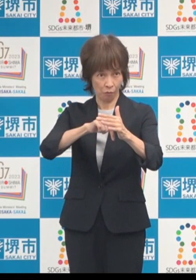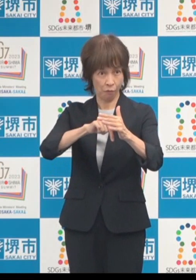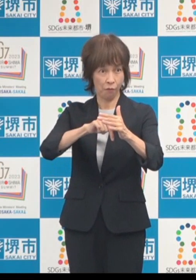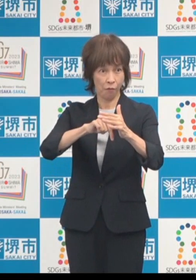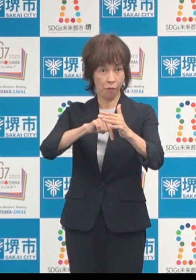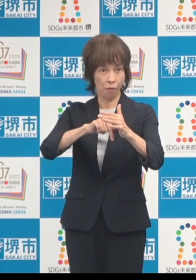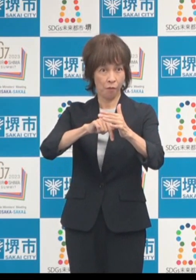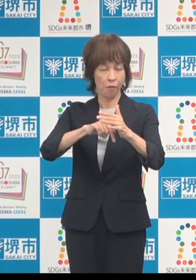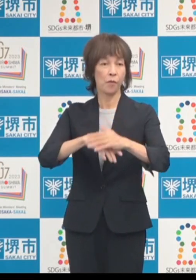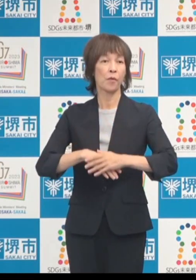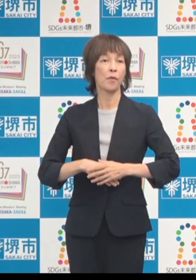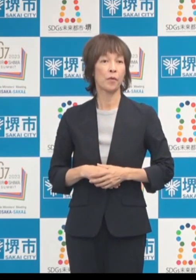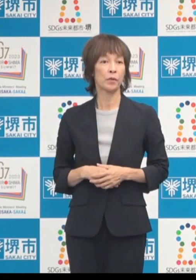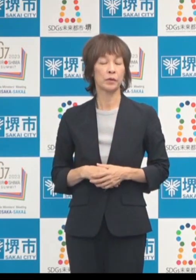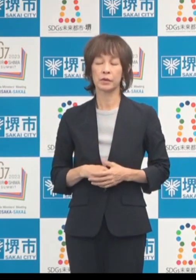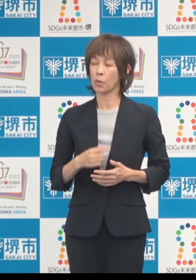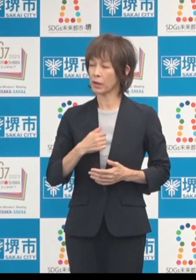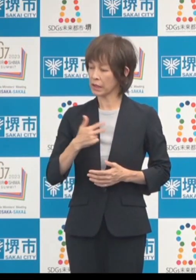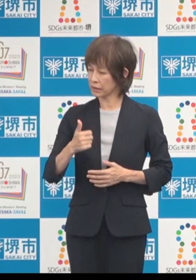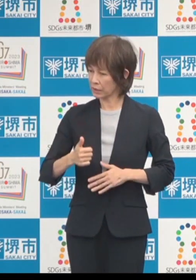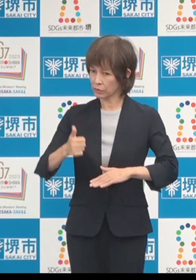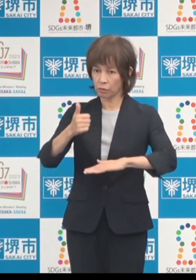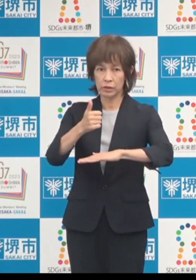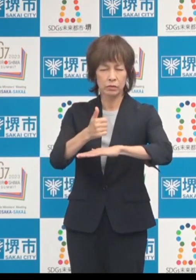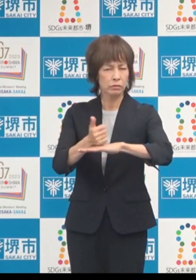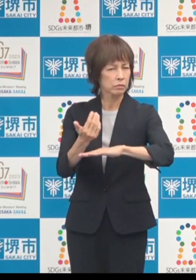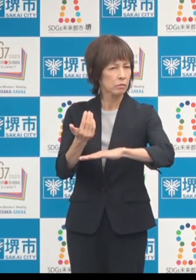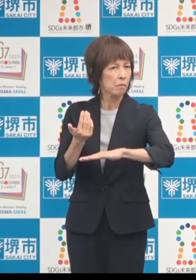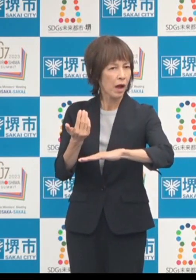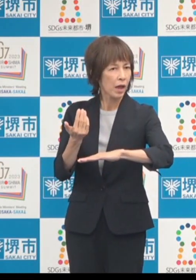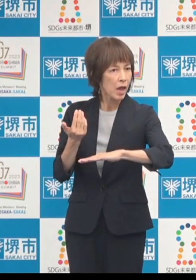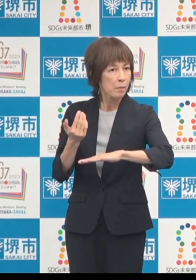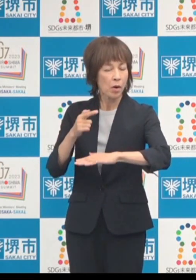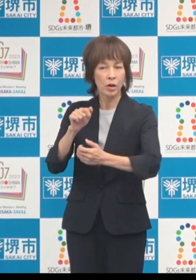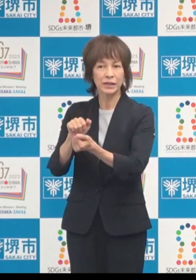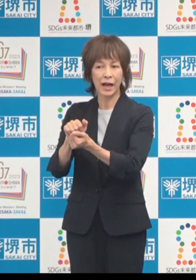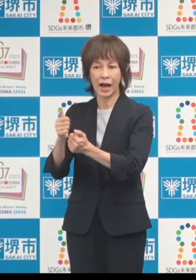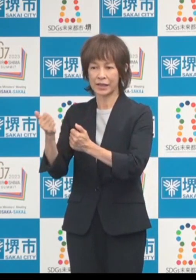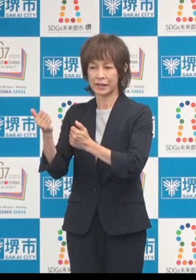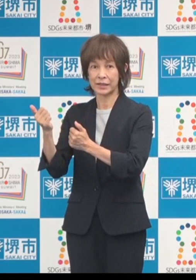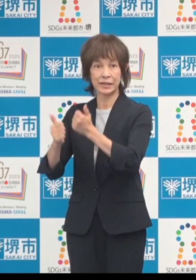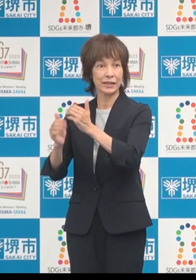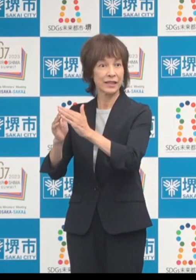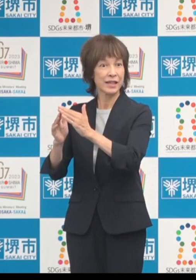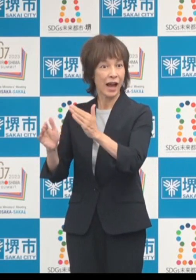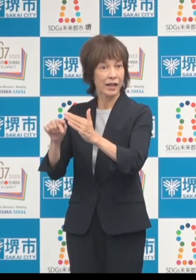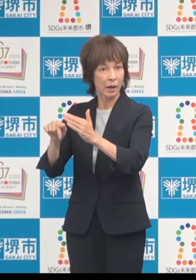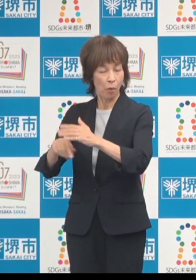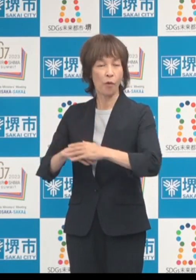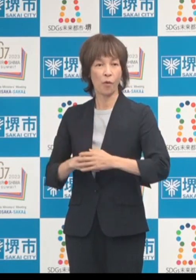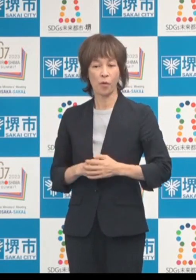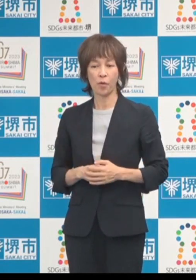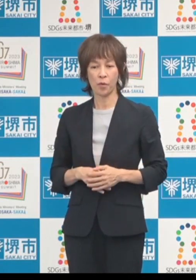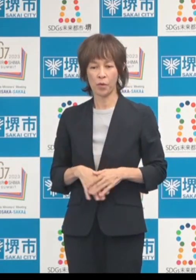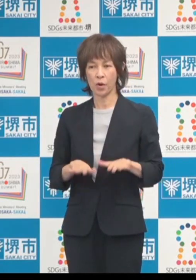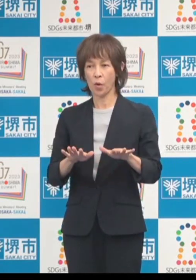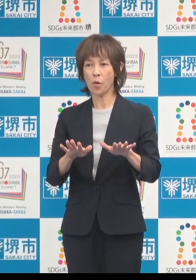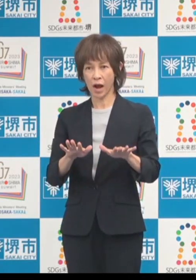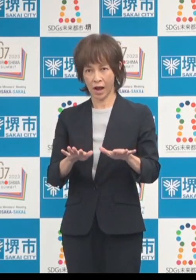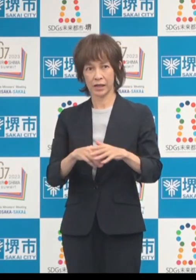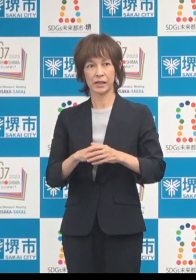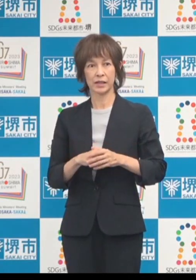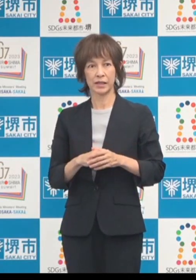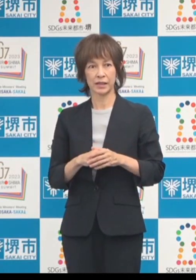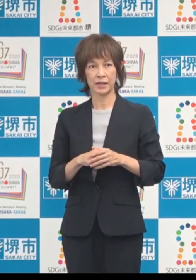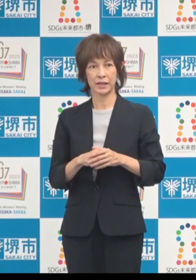思っています。私が市長に就任する前も堺市議会でも、おそらく今回大阪維新の会の市